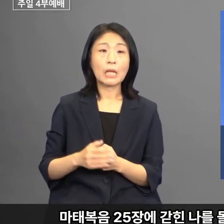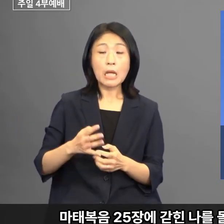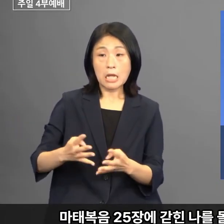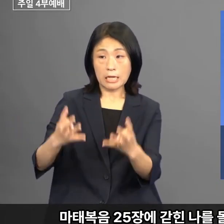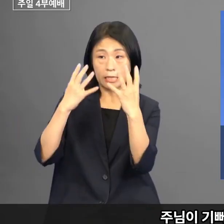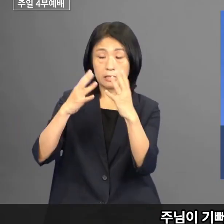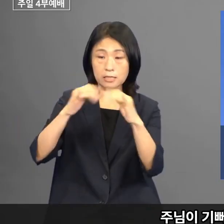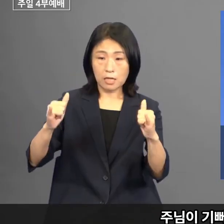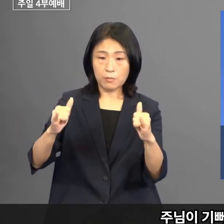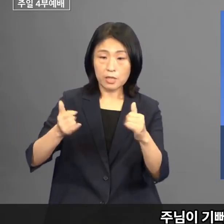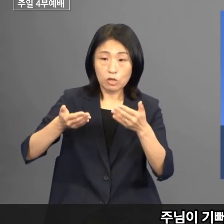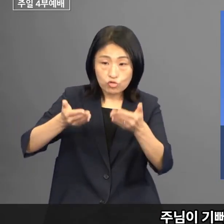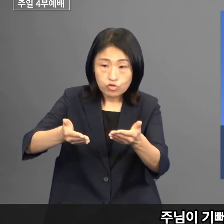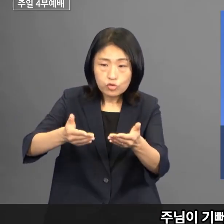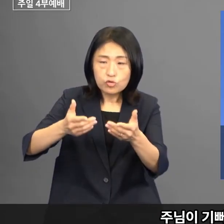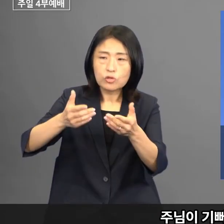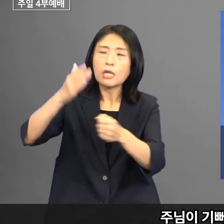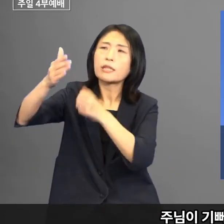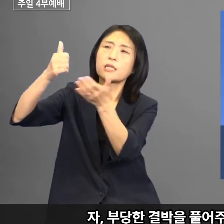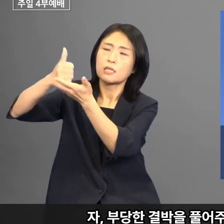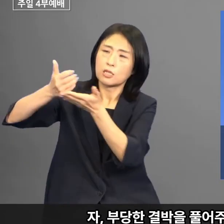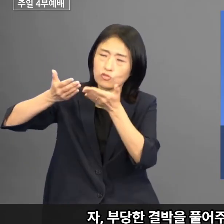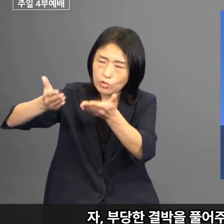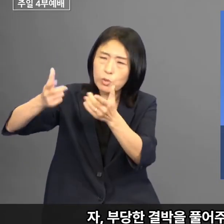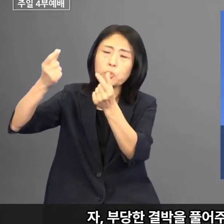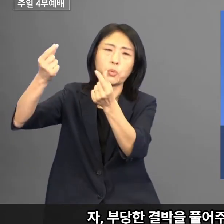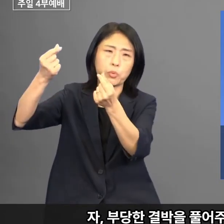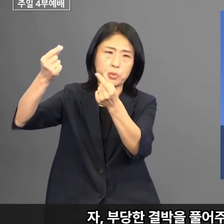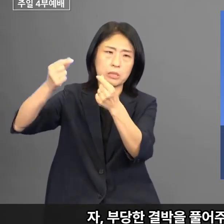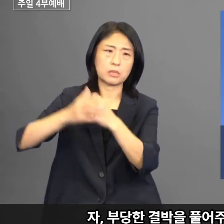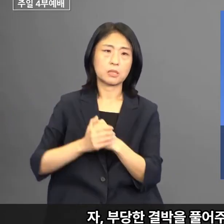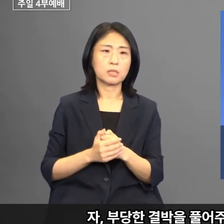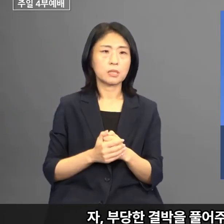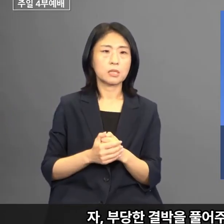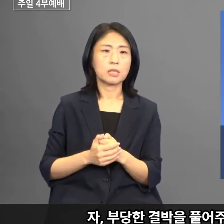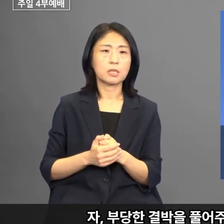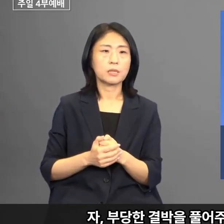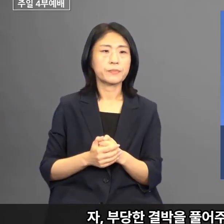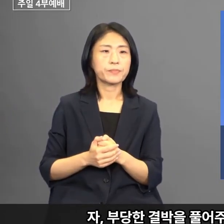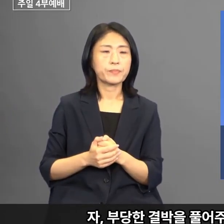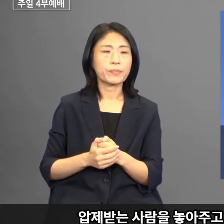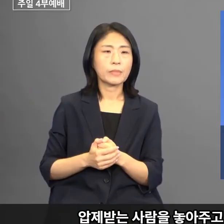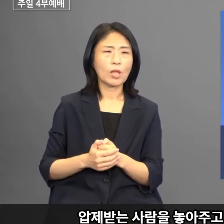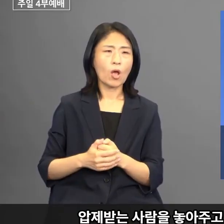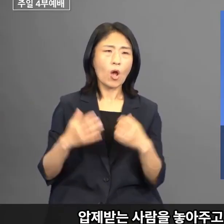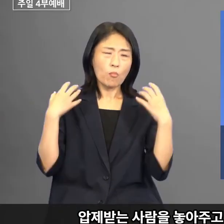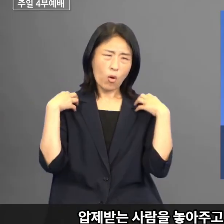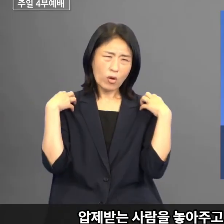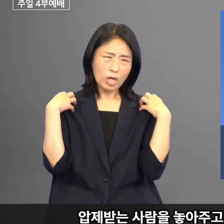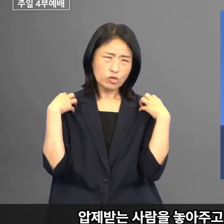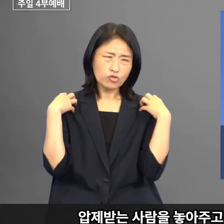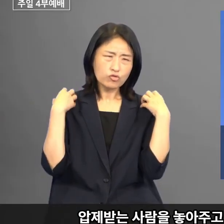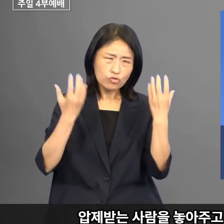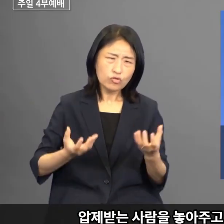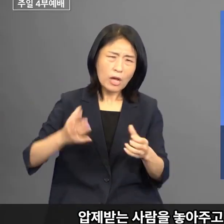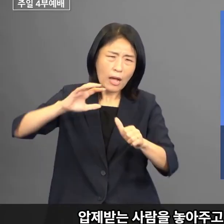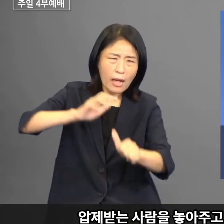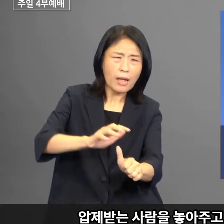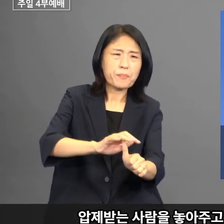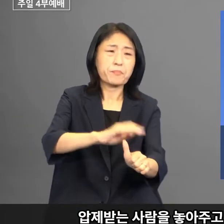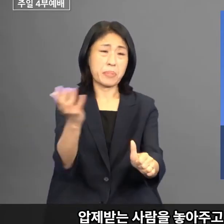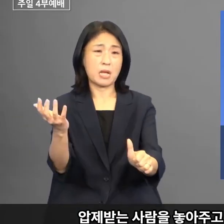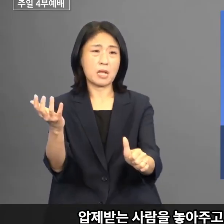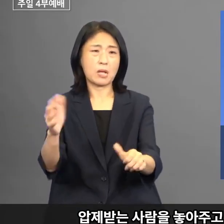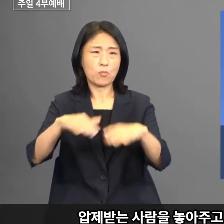것이다. 주님이 기뻐하시는 거예요. 자, 부당한 결박을 풀어주고 멍에의 그 줄을 끌어주고 압제받는 사람을 놓아주고